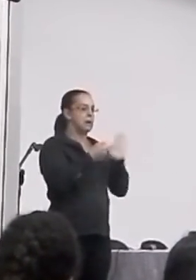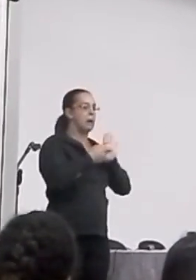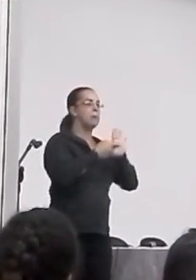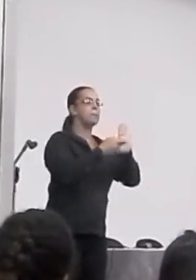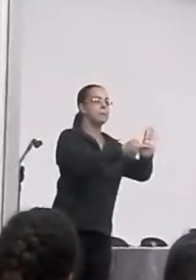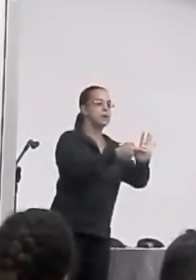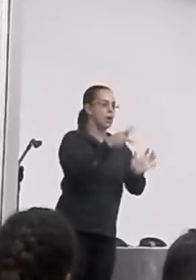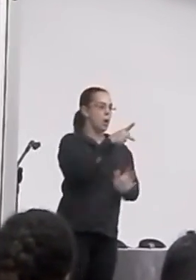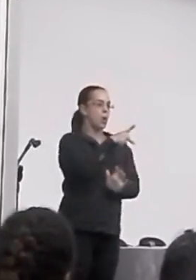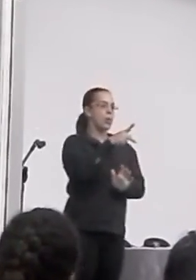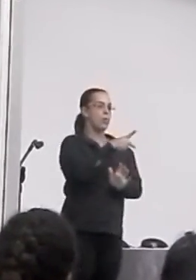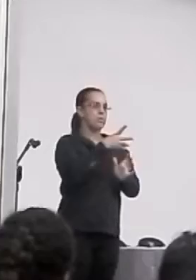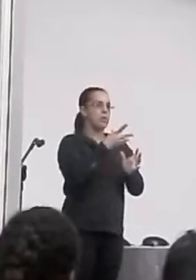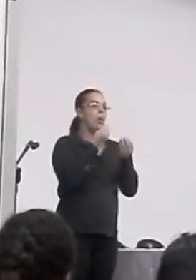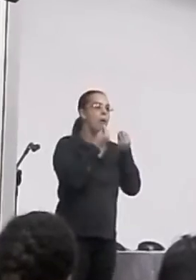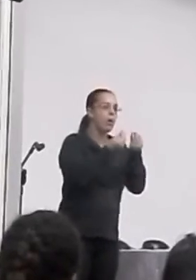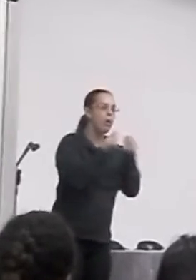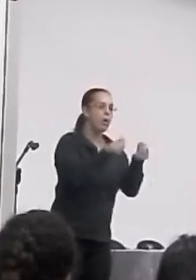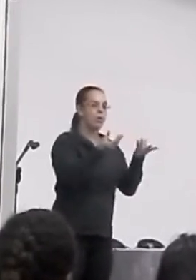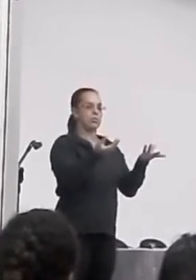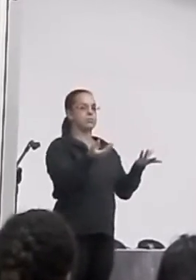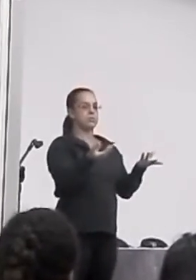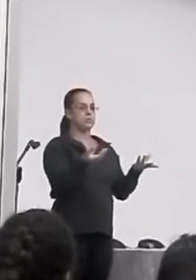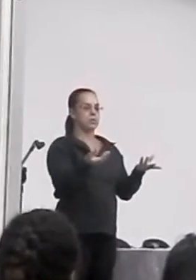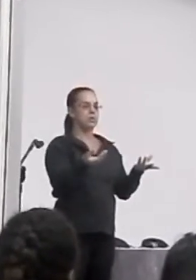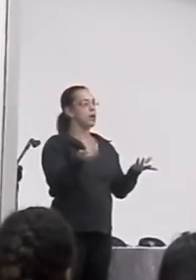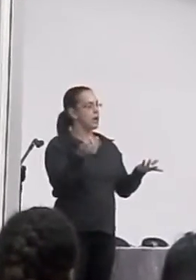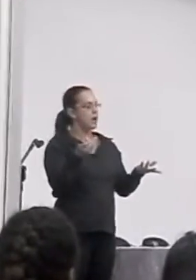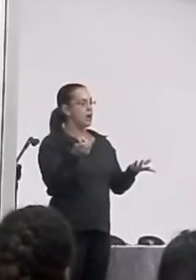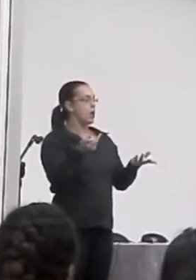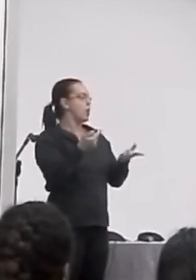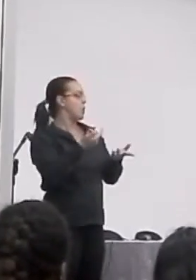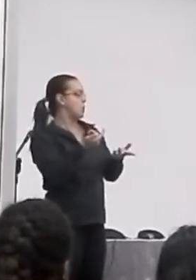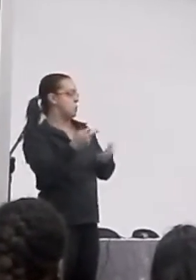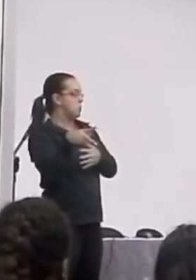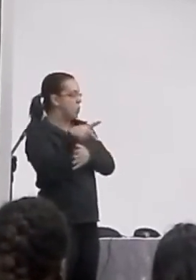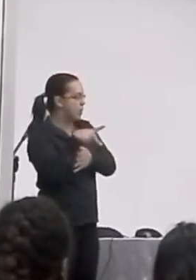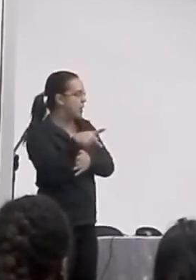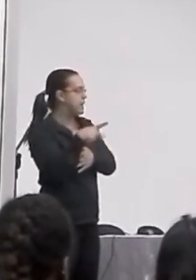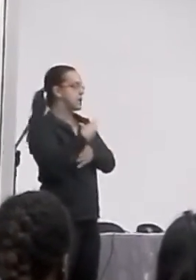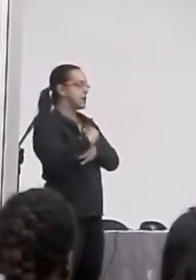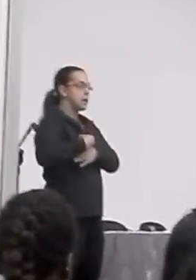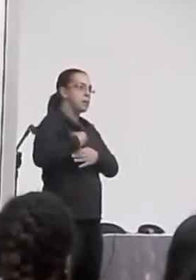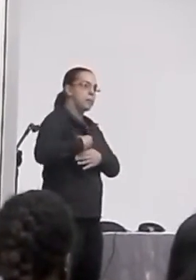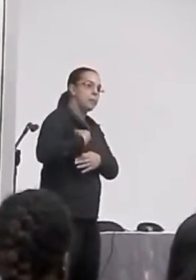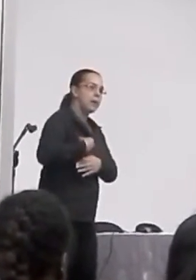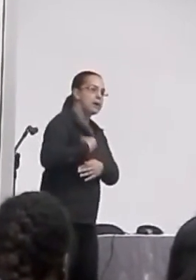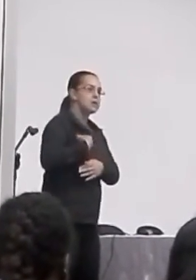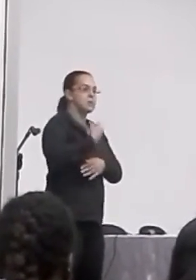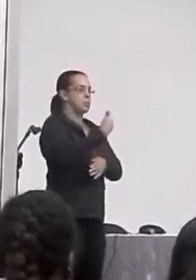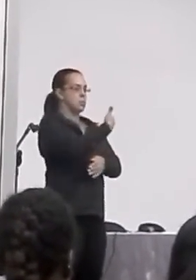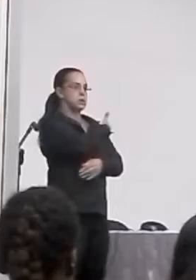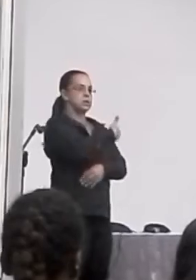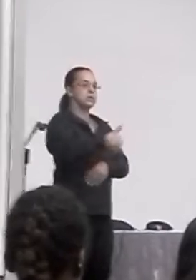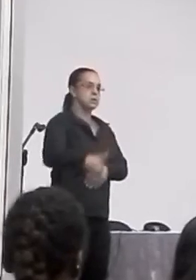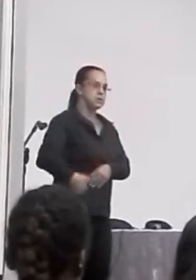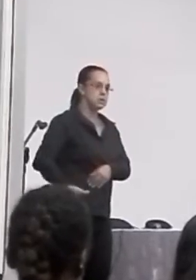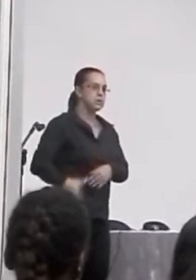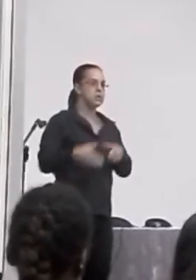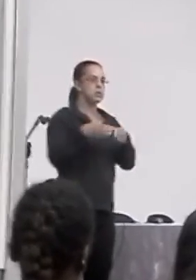O senhor não sabe, ele foi membro do partido nazi até o final, pelo 8 de maio de